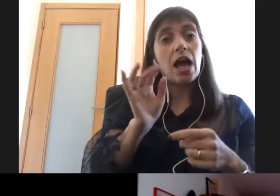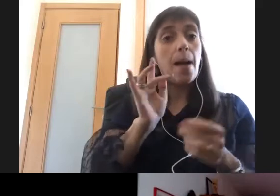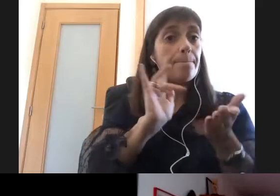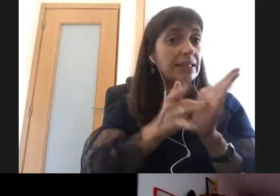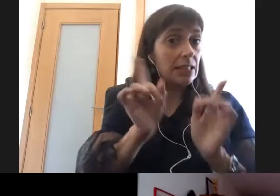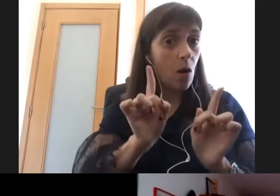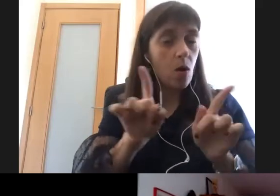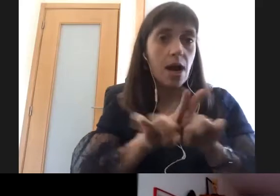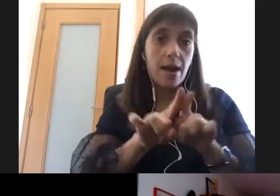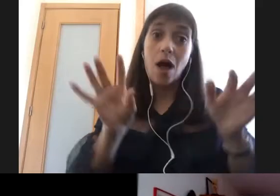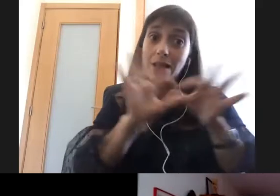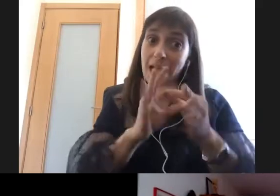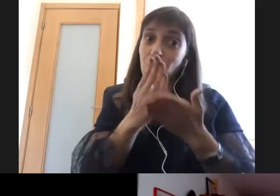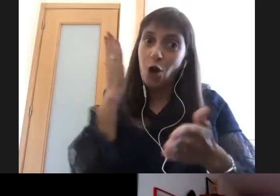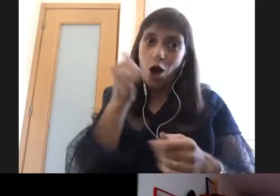característica carioca.